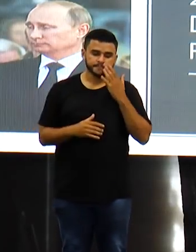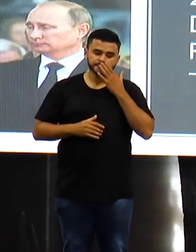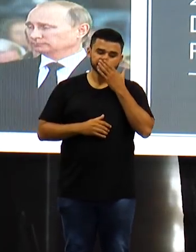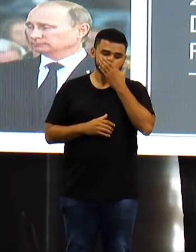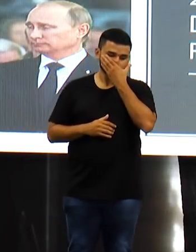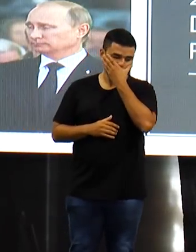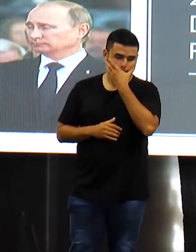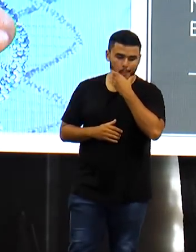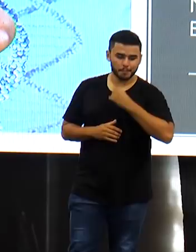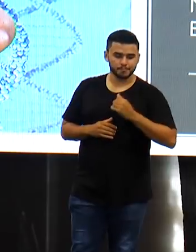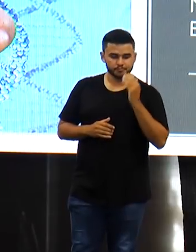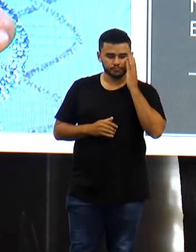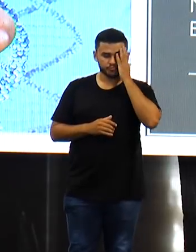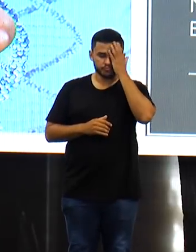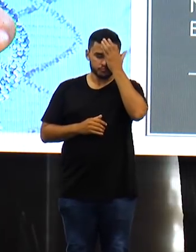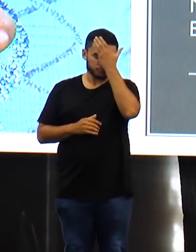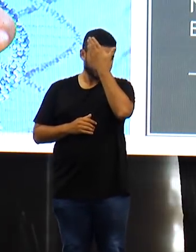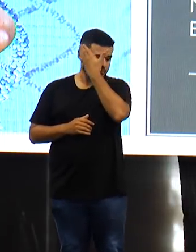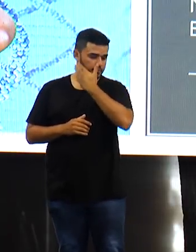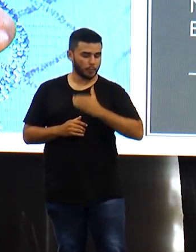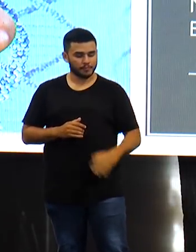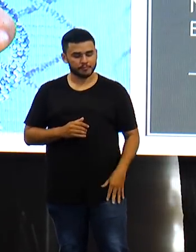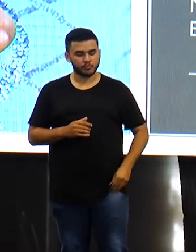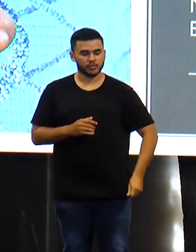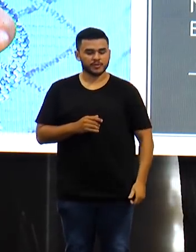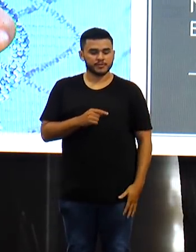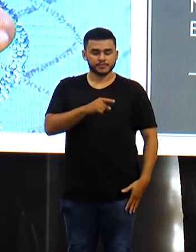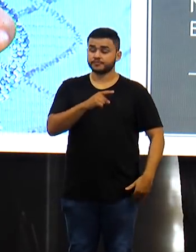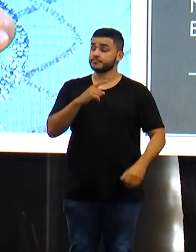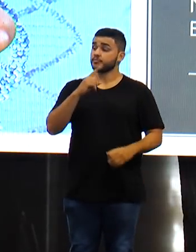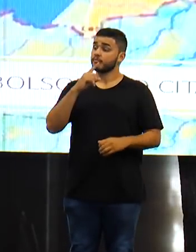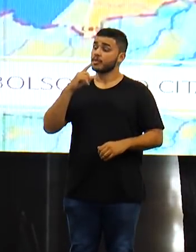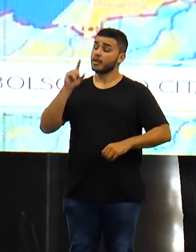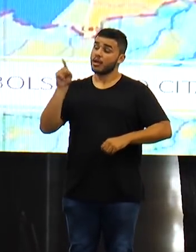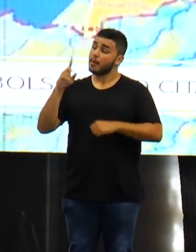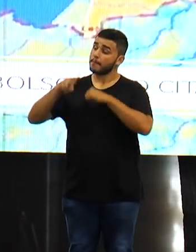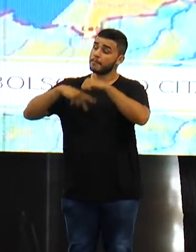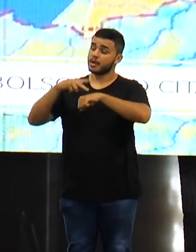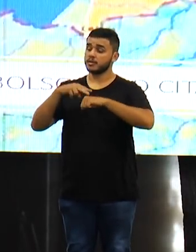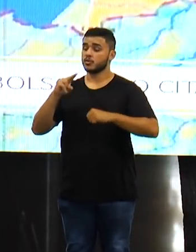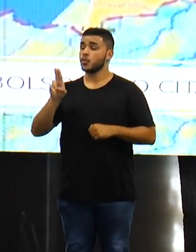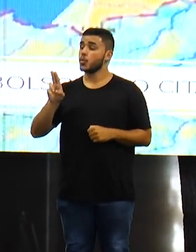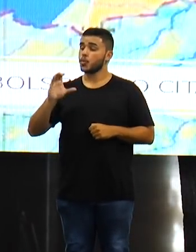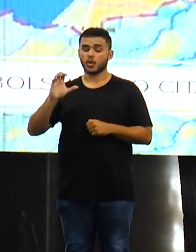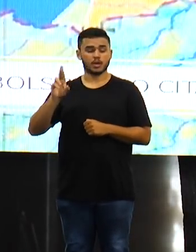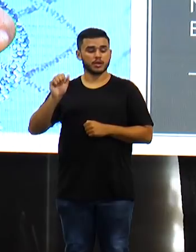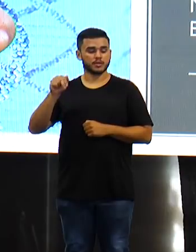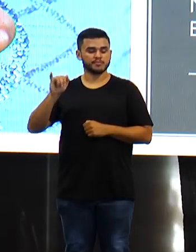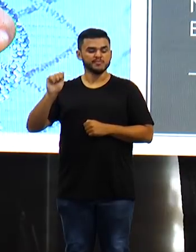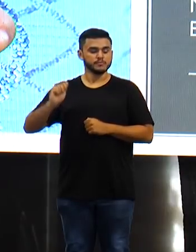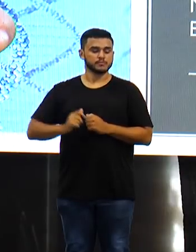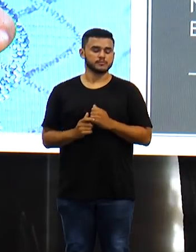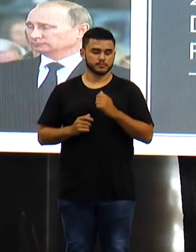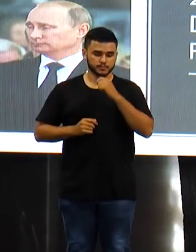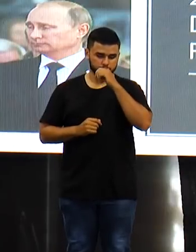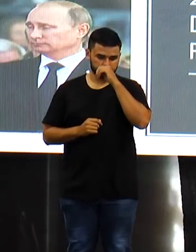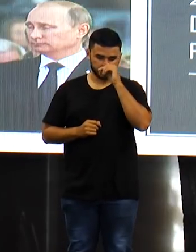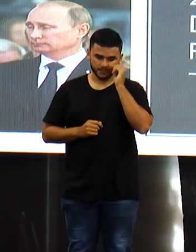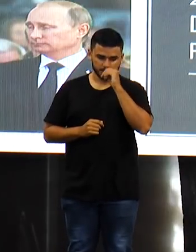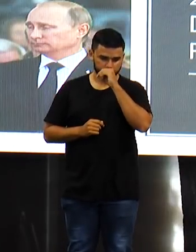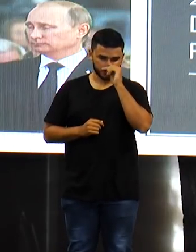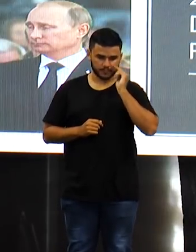favor. Petro Poroshenko, que era o da Ucrânia, vai decretar, volta mais